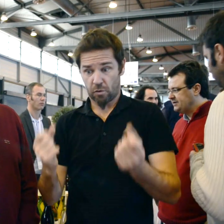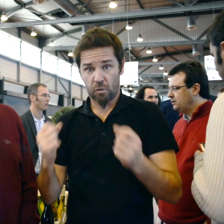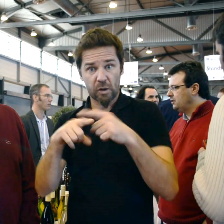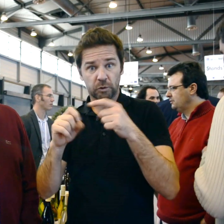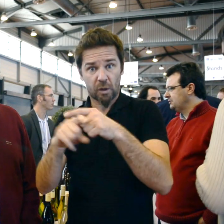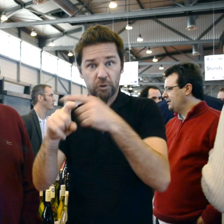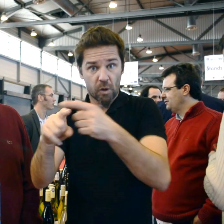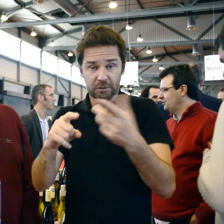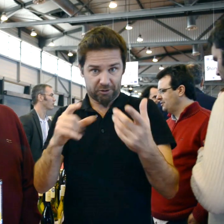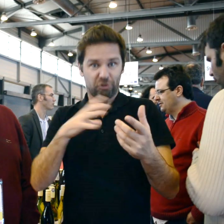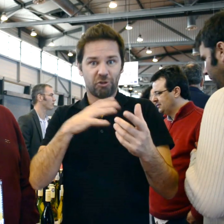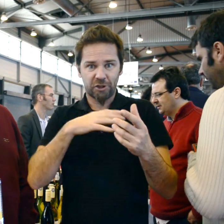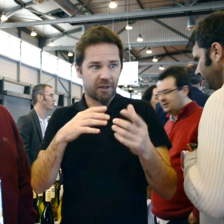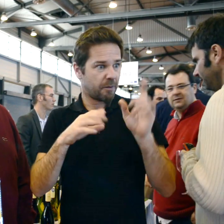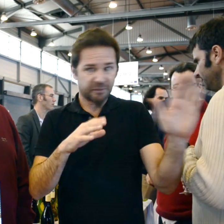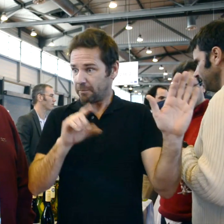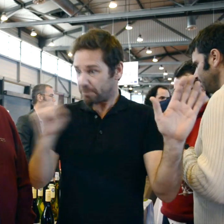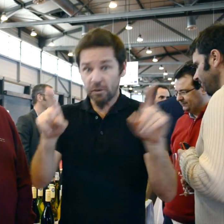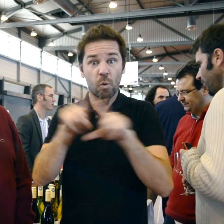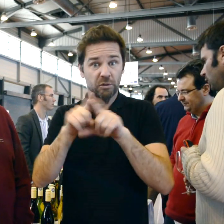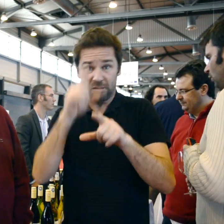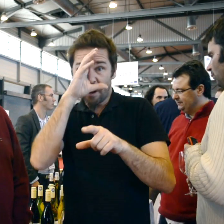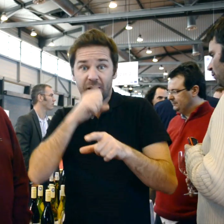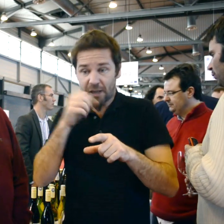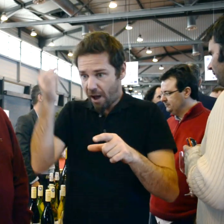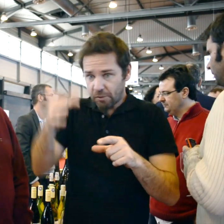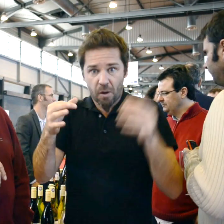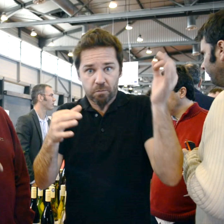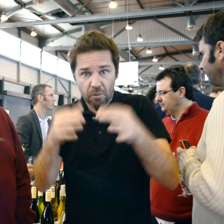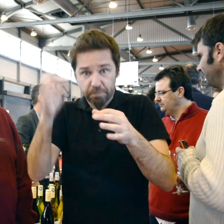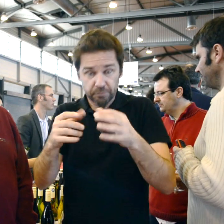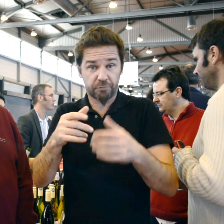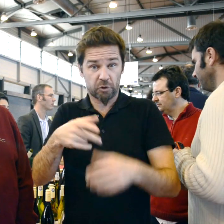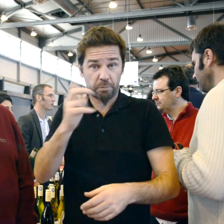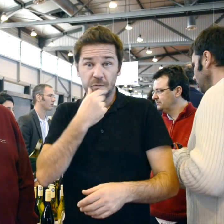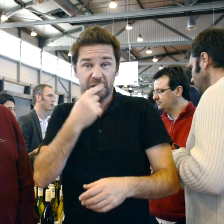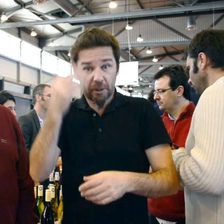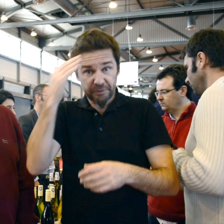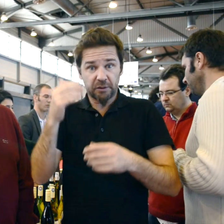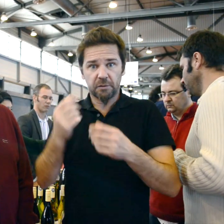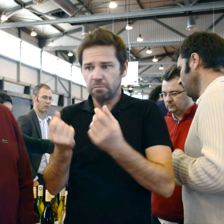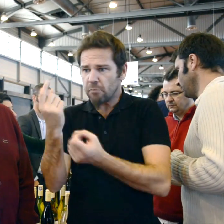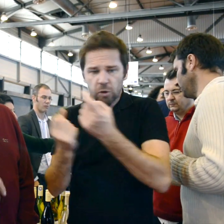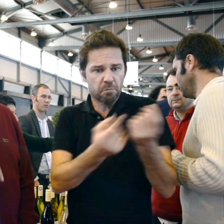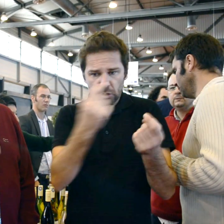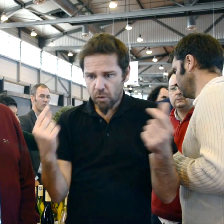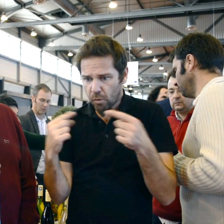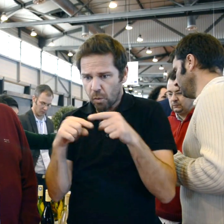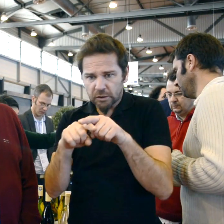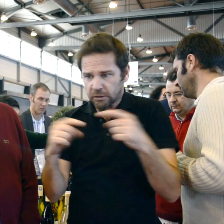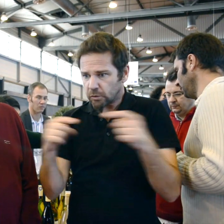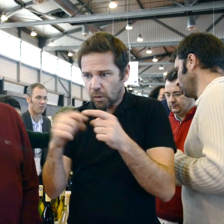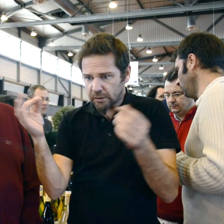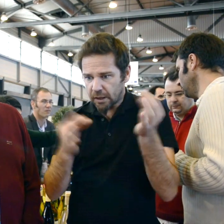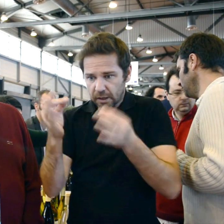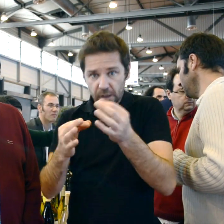un peu le fruit du hasard, et que disons que c'est plus facile si on fait des croisements d'obtenir. Plus on en fait, plus